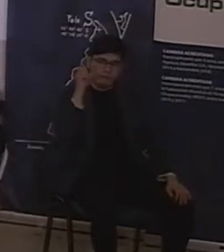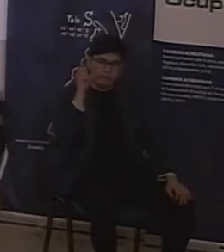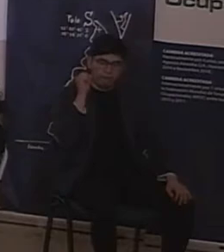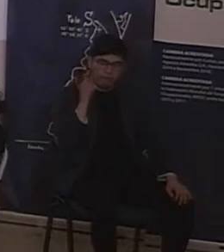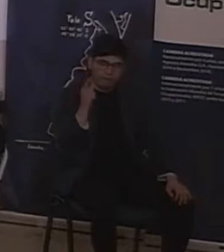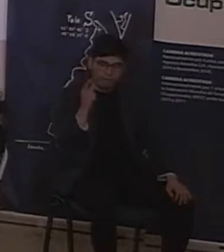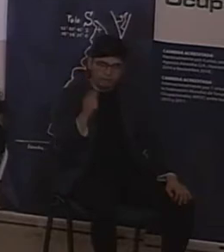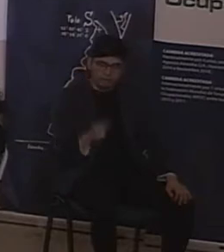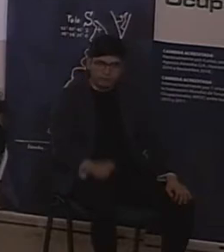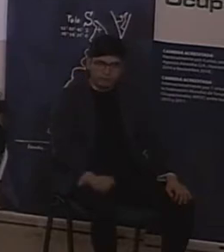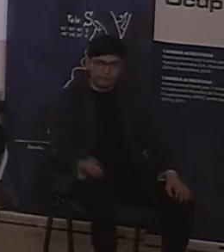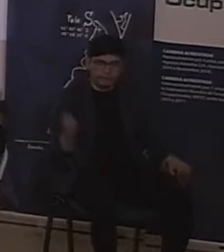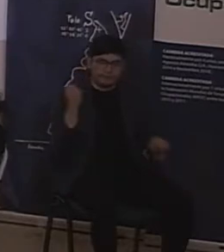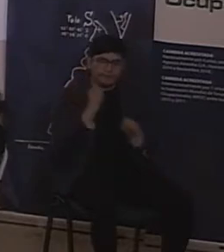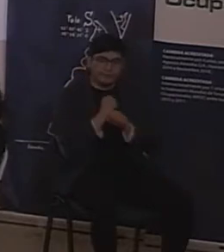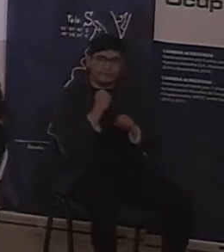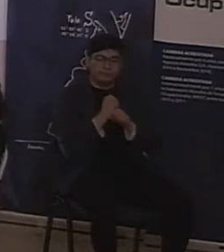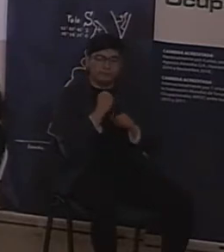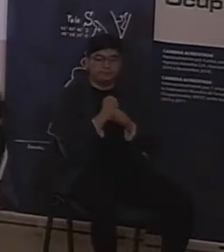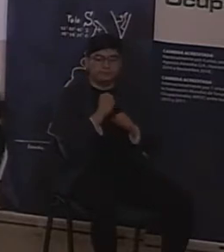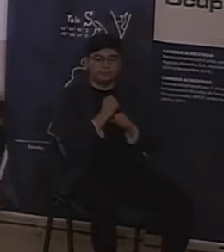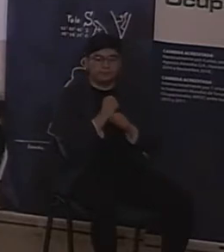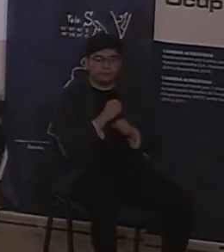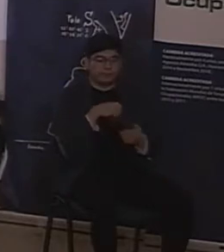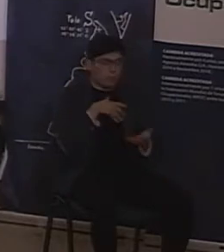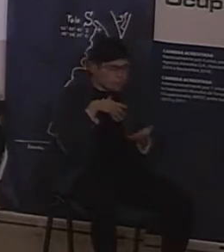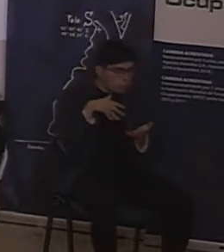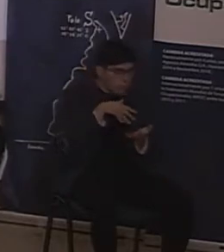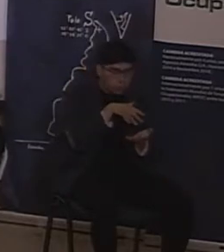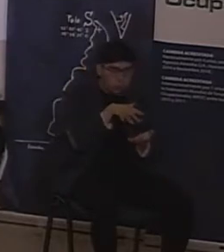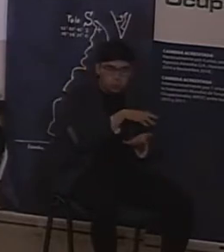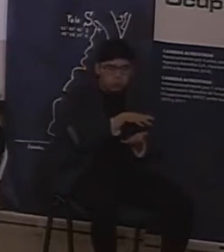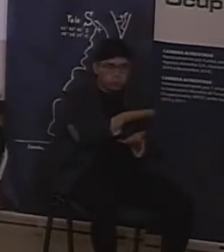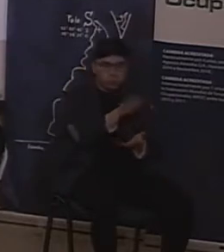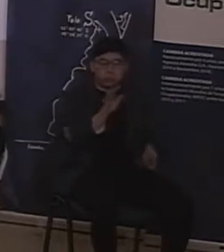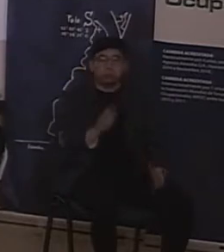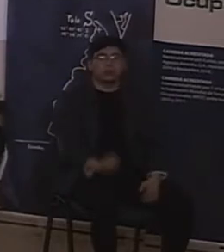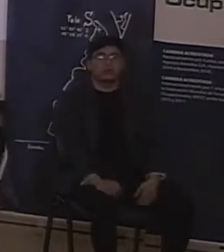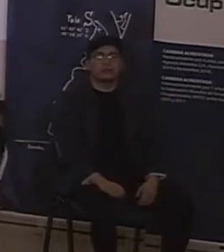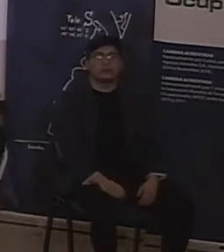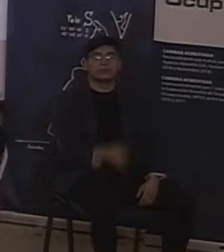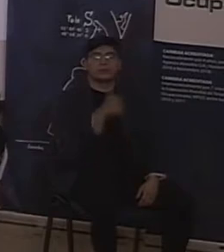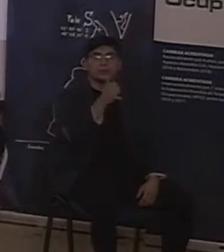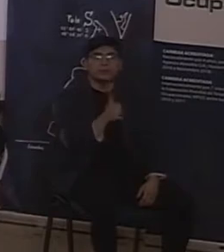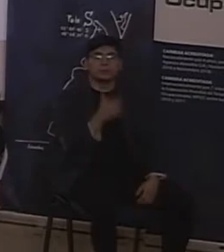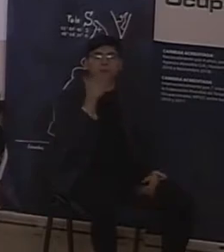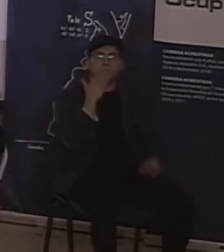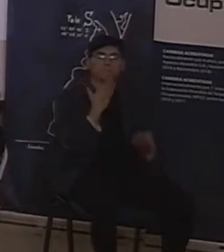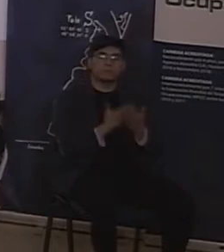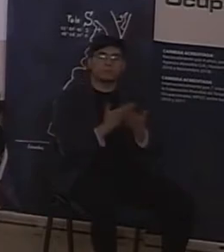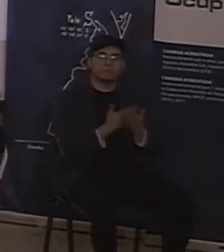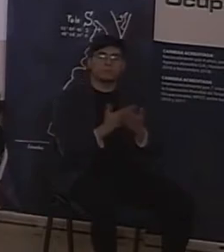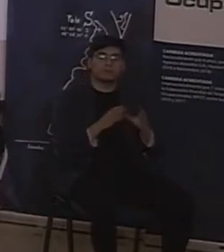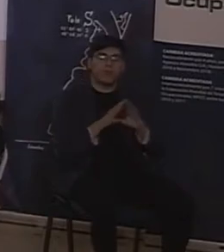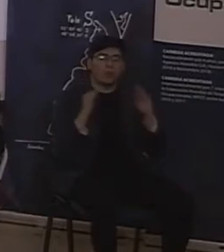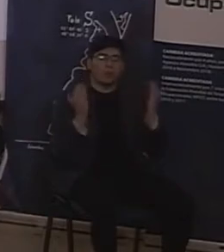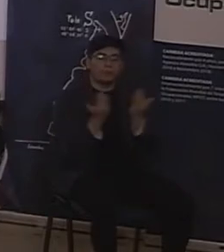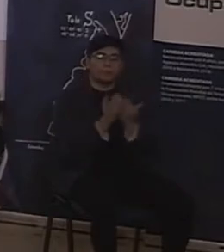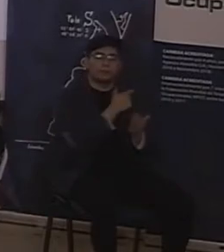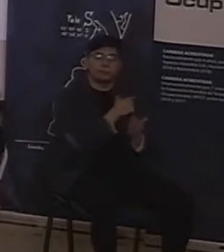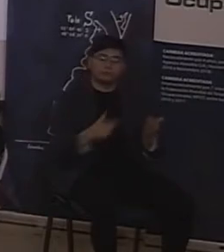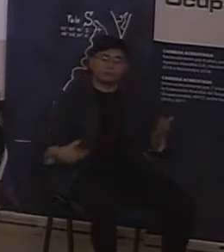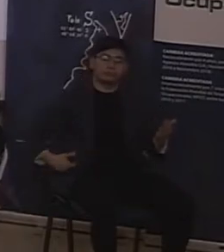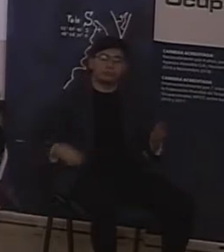trabajo en terreno que 6 que se hizo cada vez que los estados en función de acuerdo para un